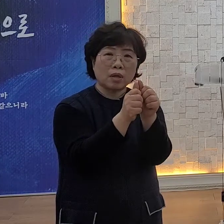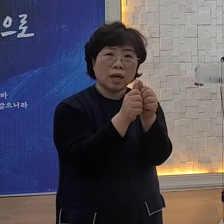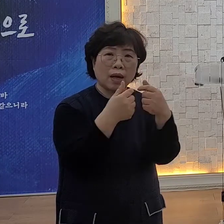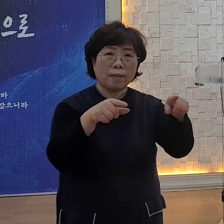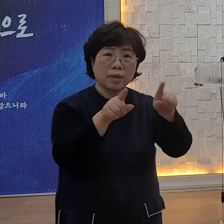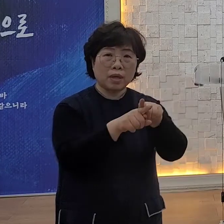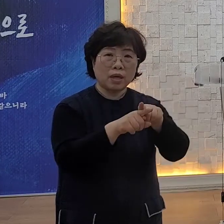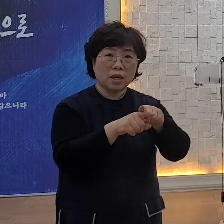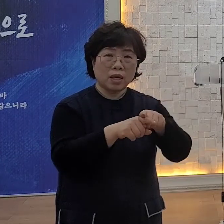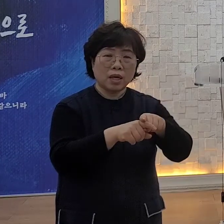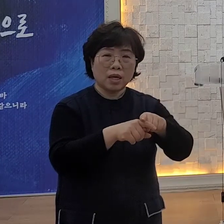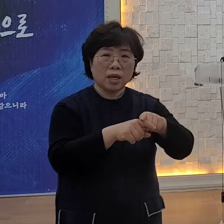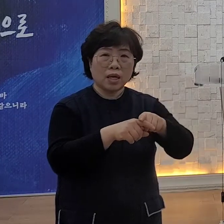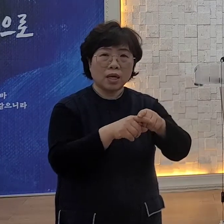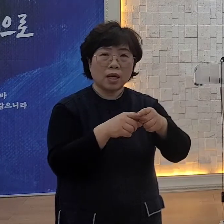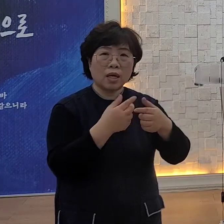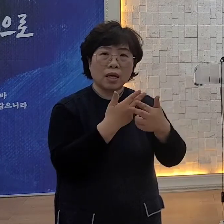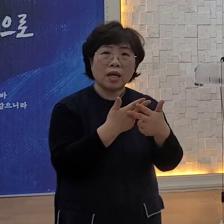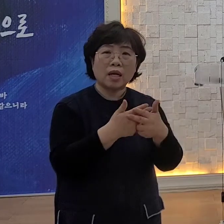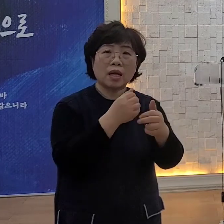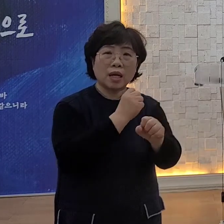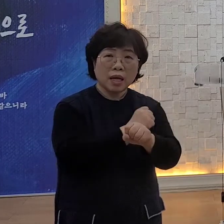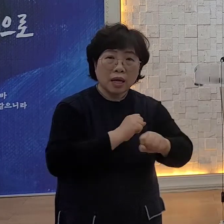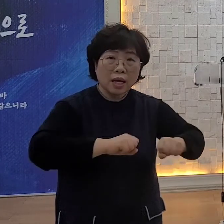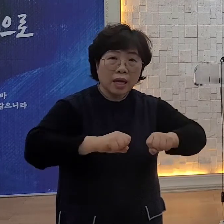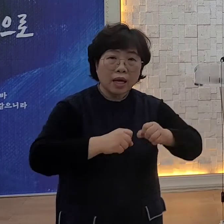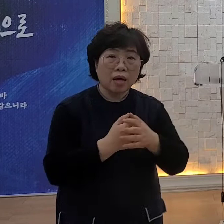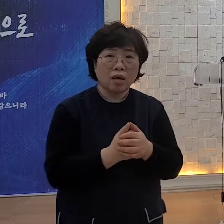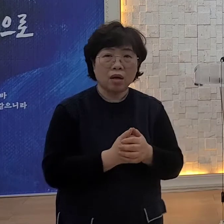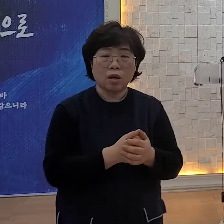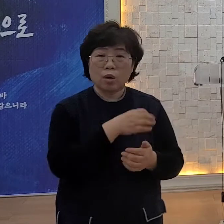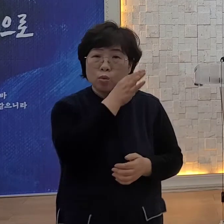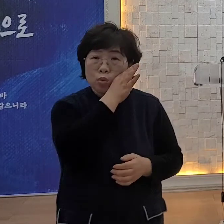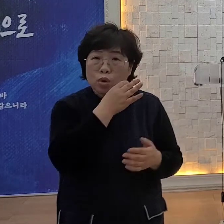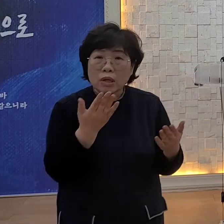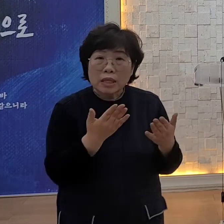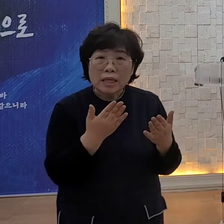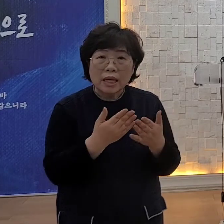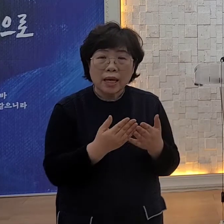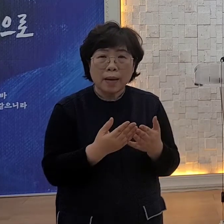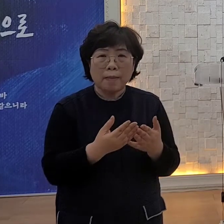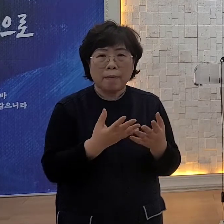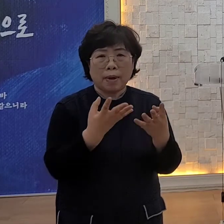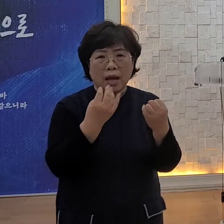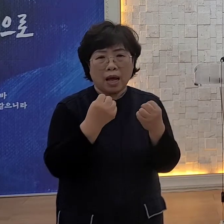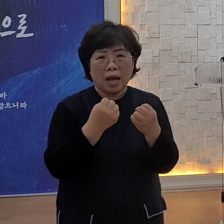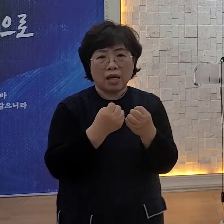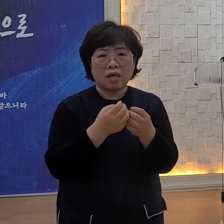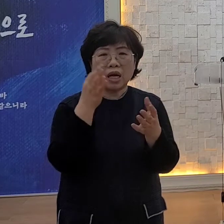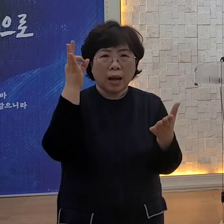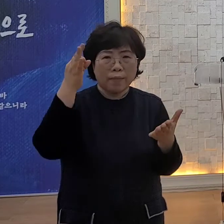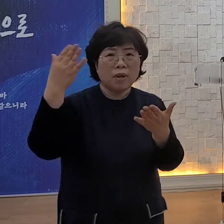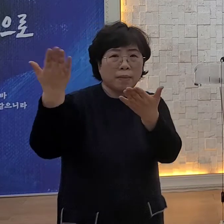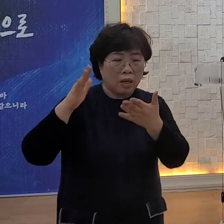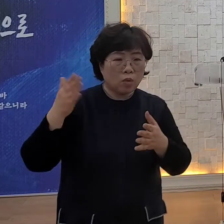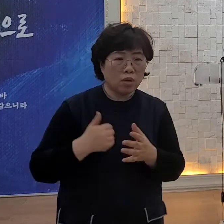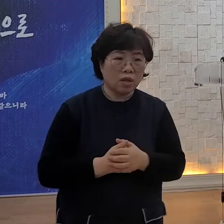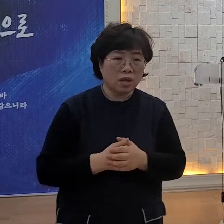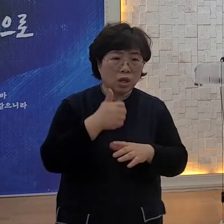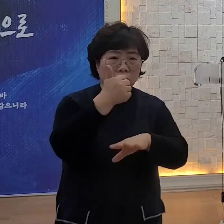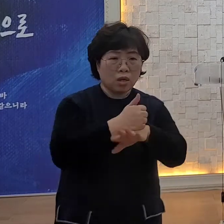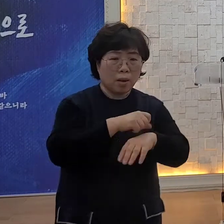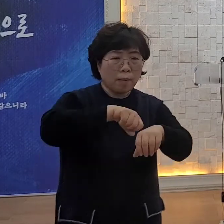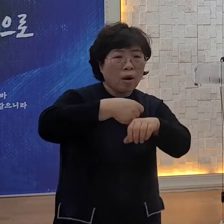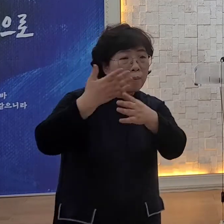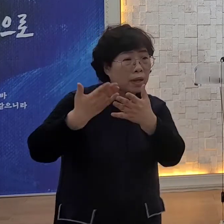일을 행하여 그들의 그릇 때문에 상당한 보응을 그들 자신이 받았느니라. 여러분 이제 그렇구나